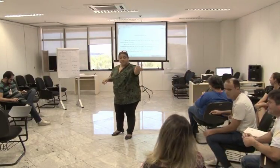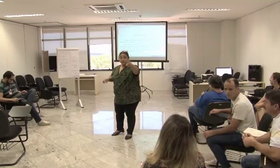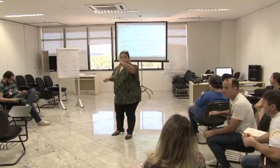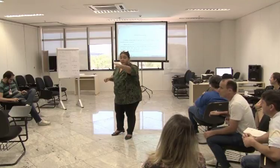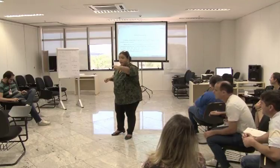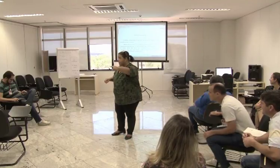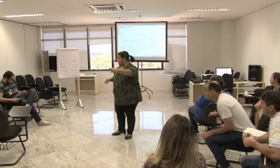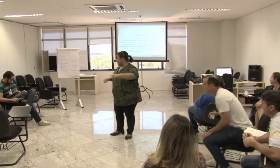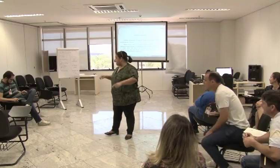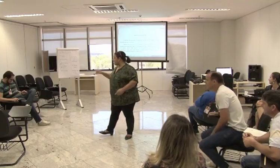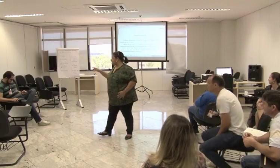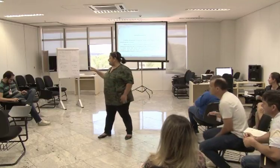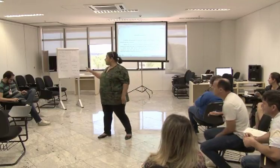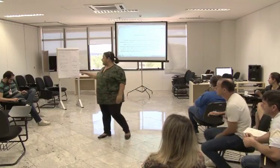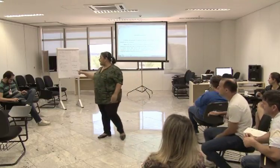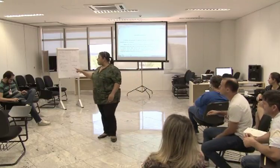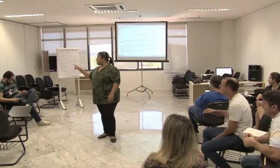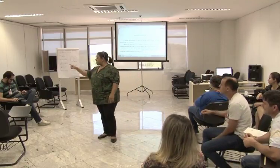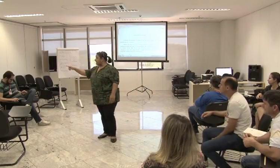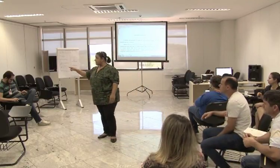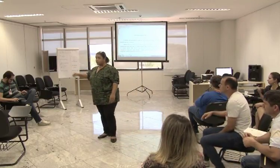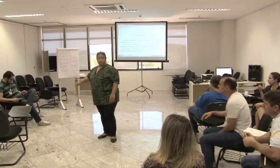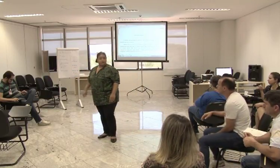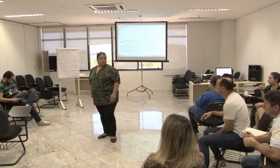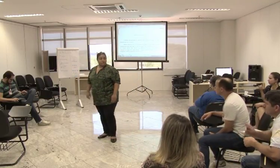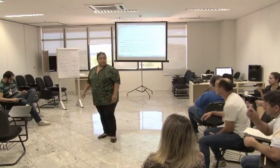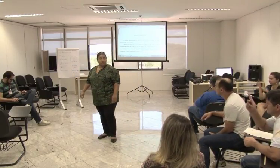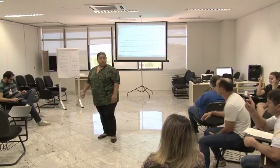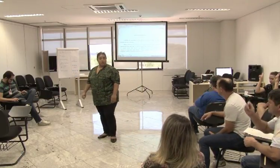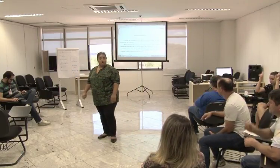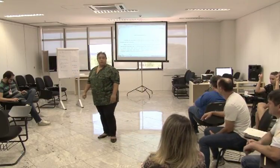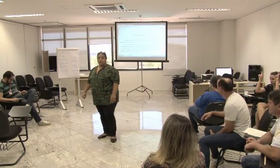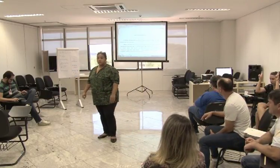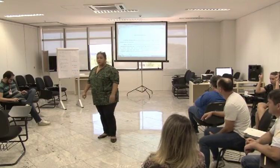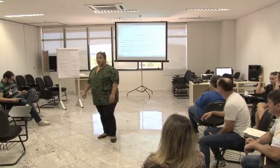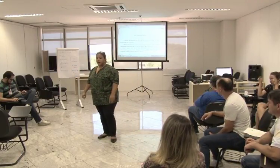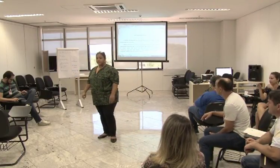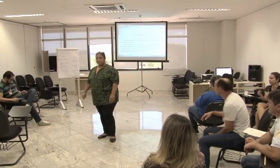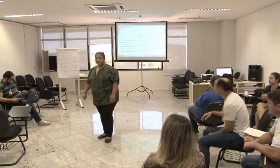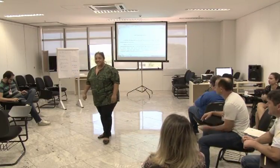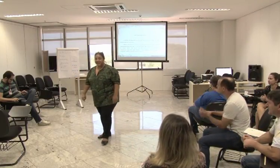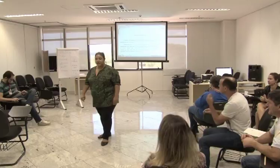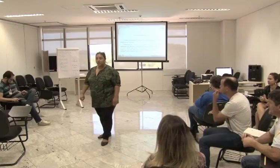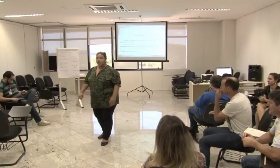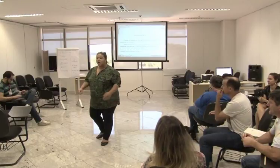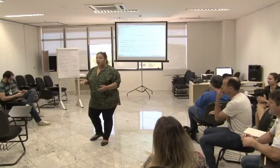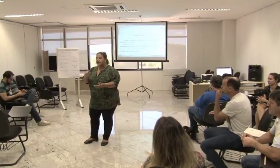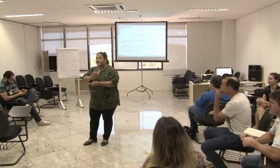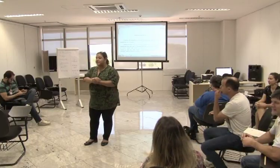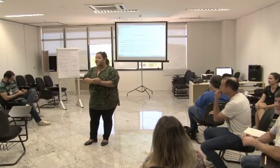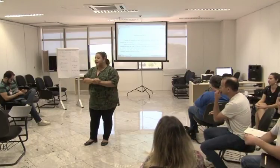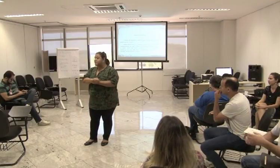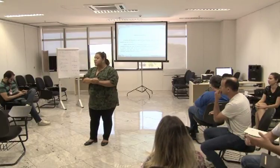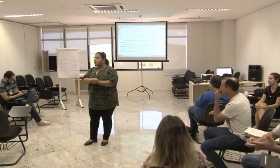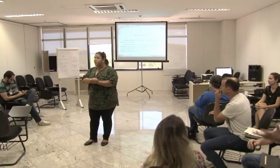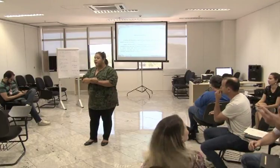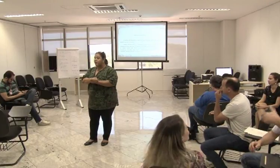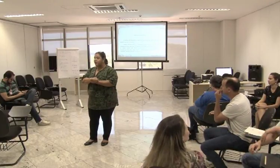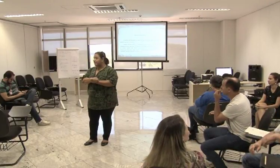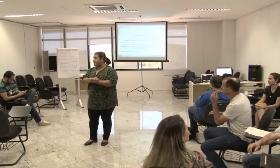Francisco vai ler para ela e Daniel vai ler para você. Tá bom? Troquei. Certo? Ok, vocês têm 10 minutos para reunir, tudo